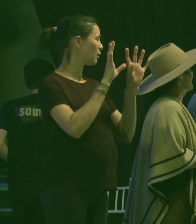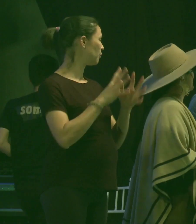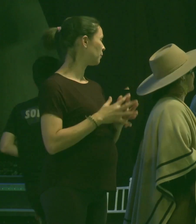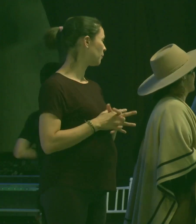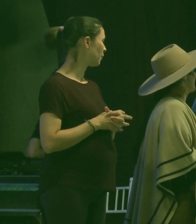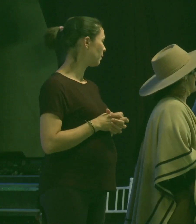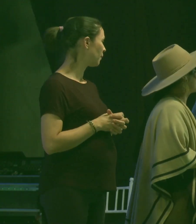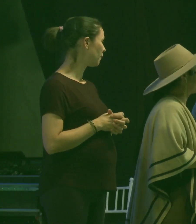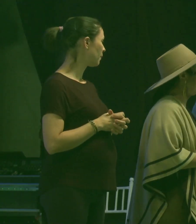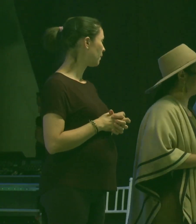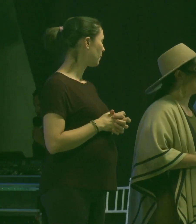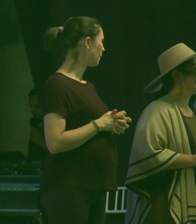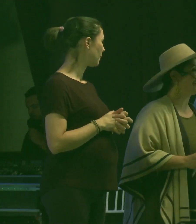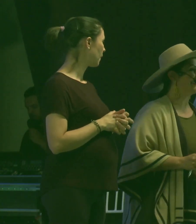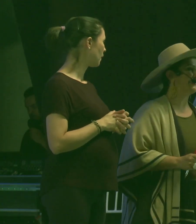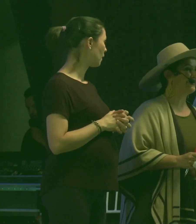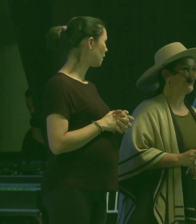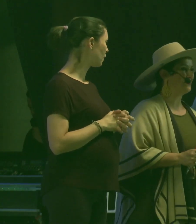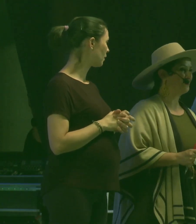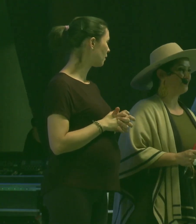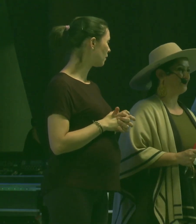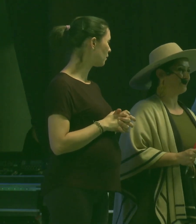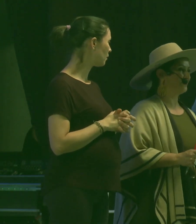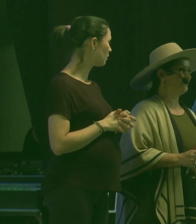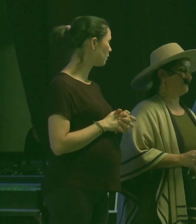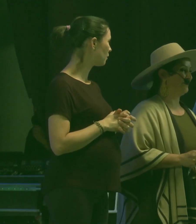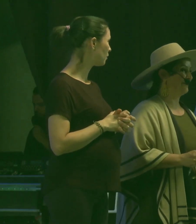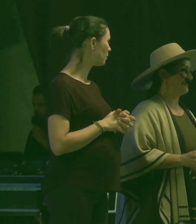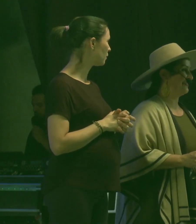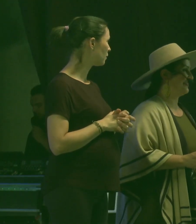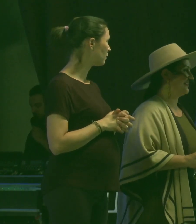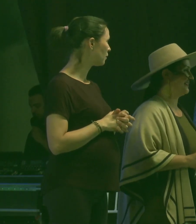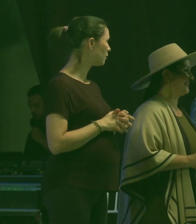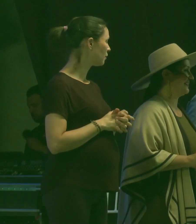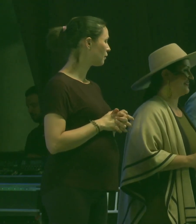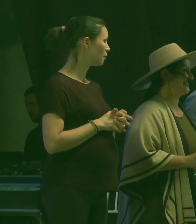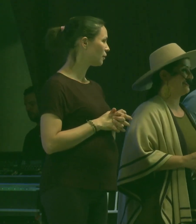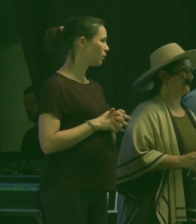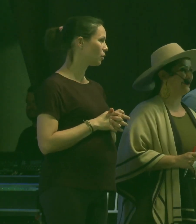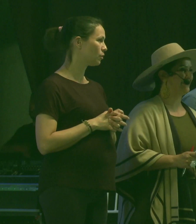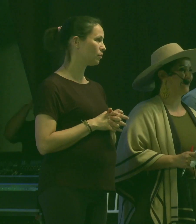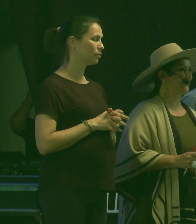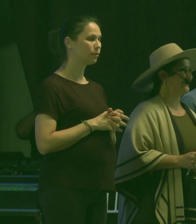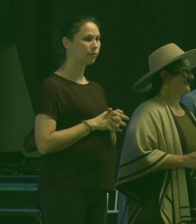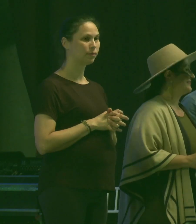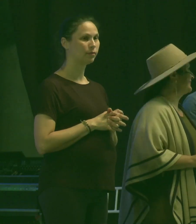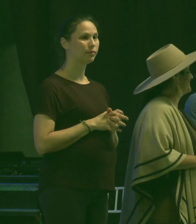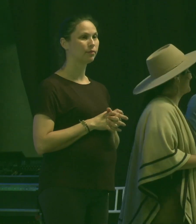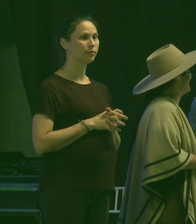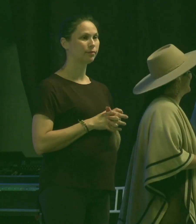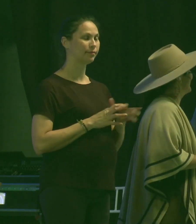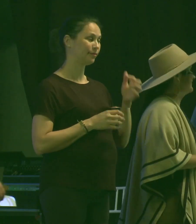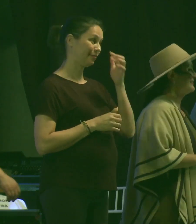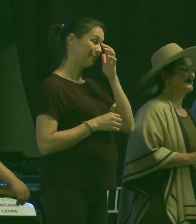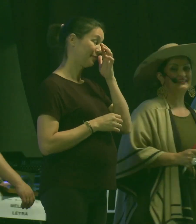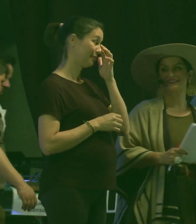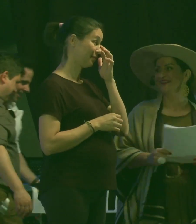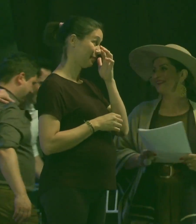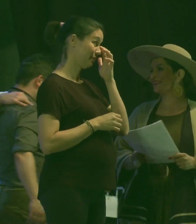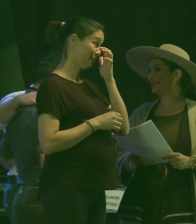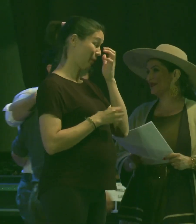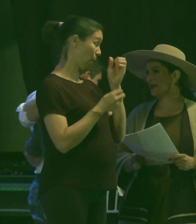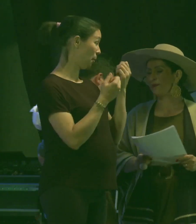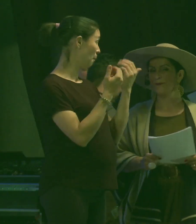só no retorno. Então, é um som. Som. Agora saiu lá na frente, né?